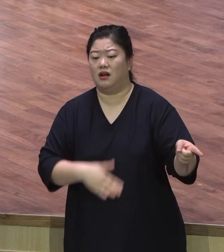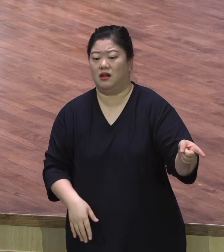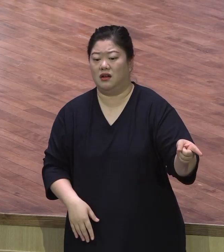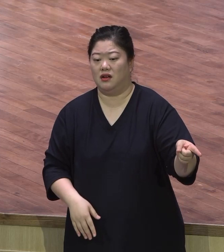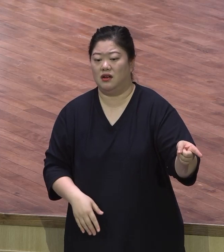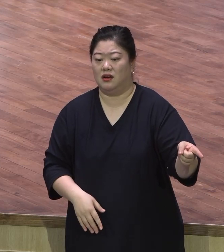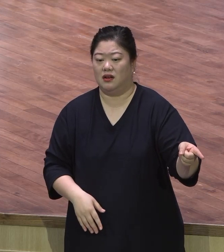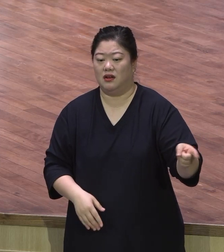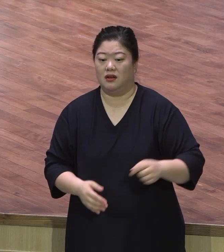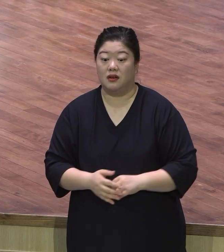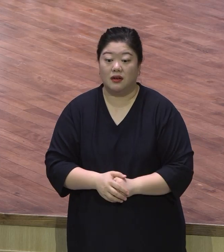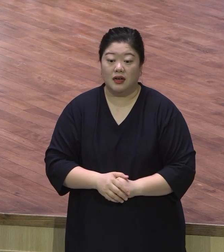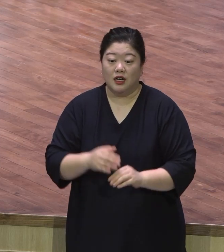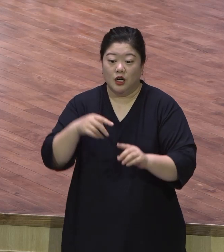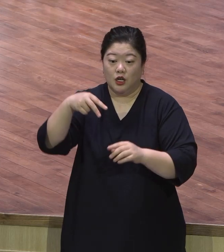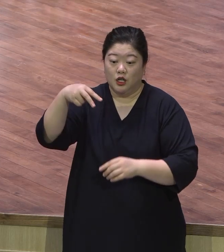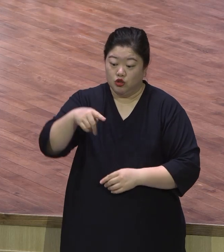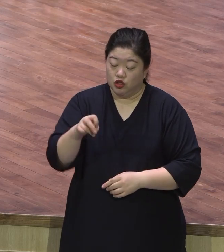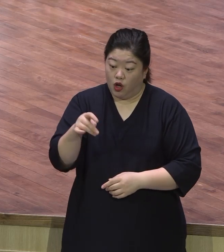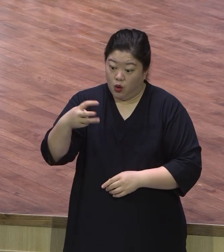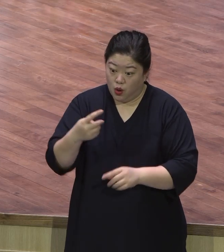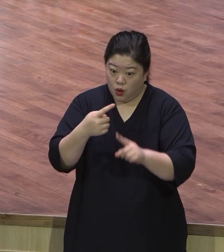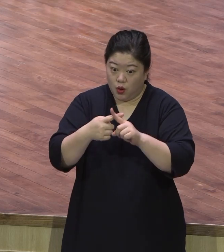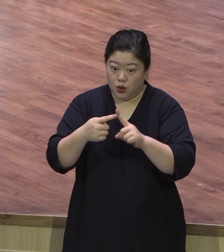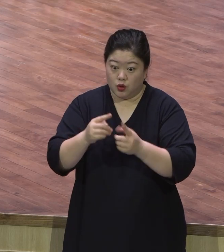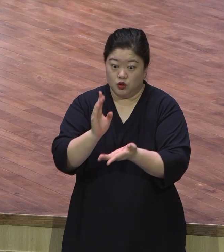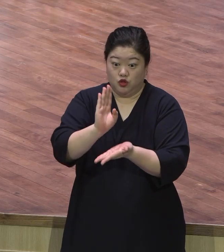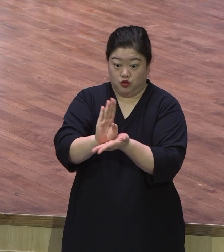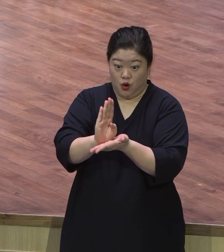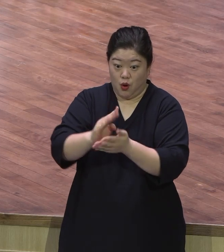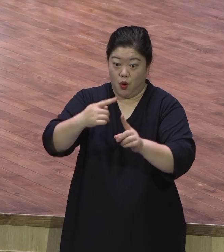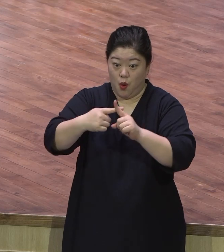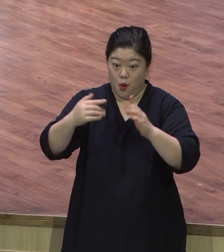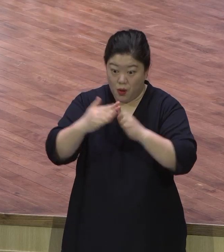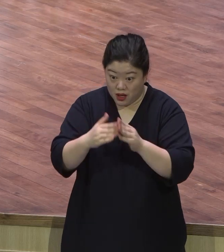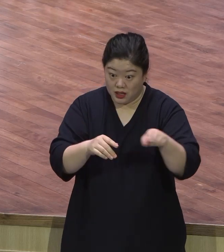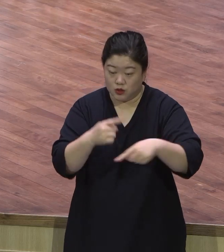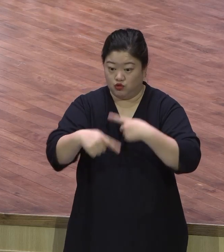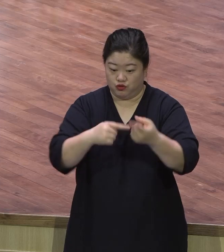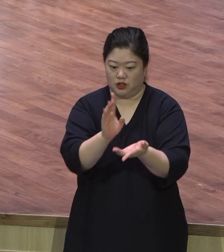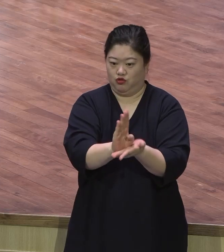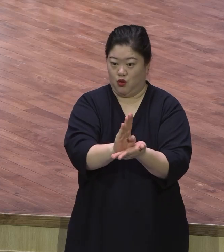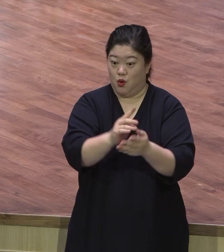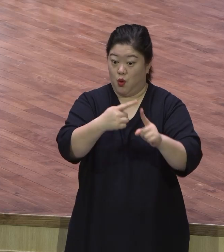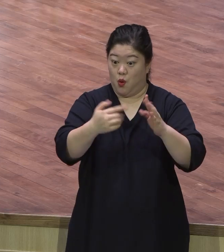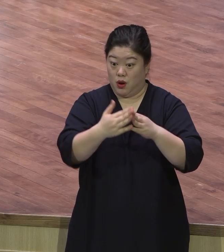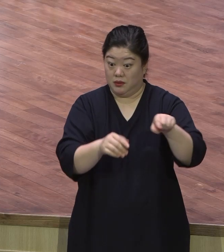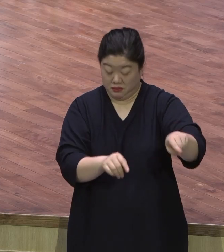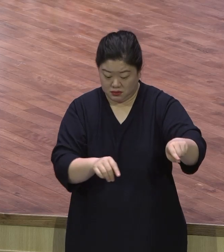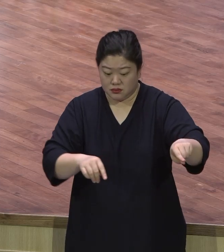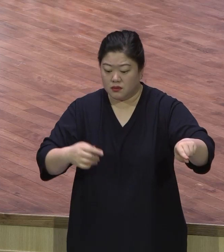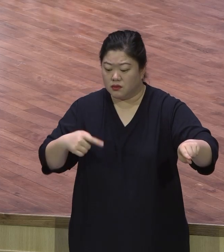그때그때 내게 말씀하시니까 내 영적 자돈심이 생을 걸어버리고 있어서